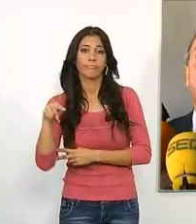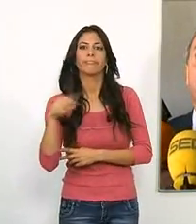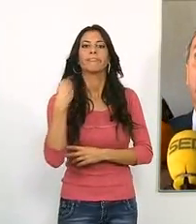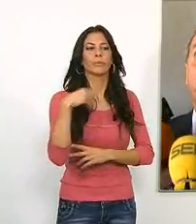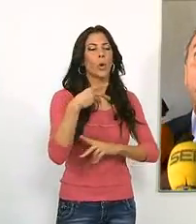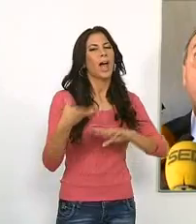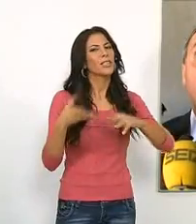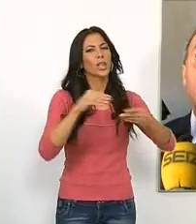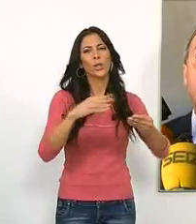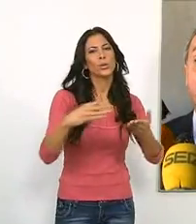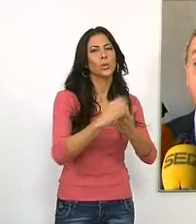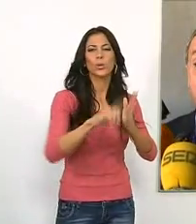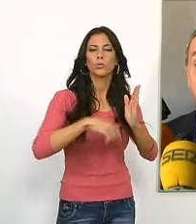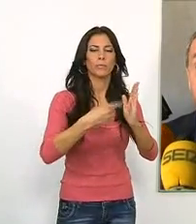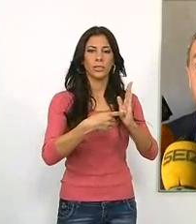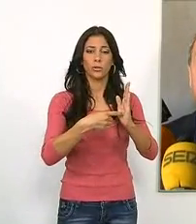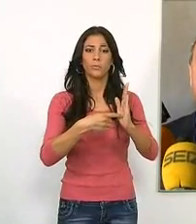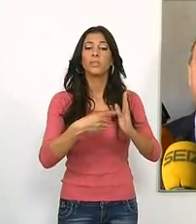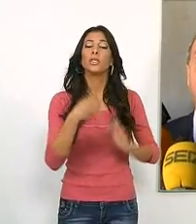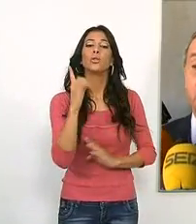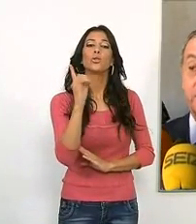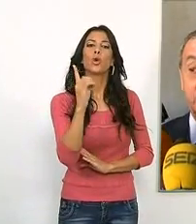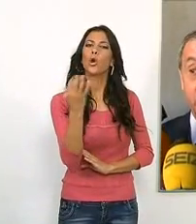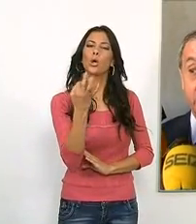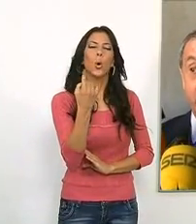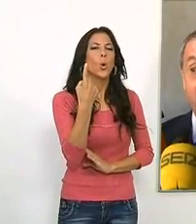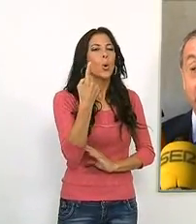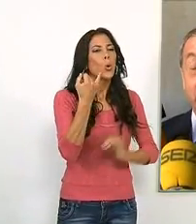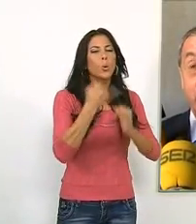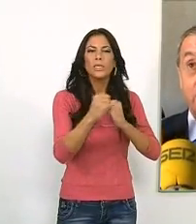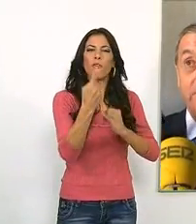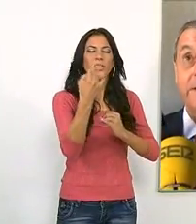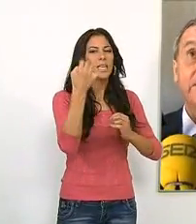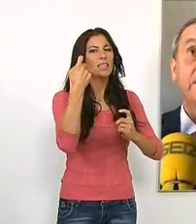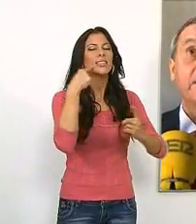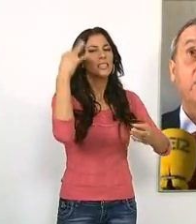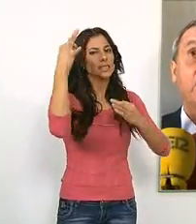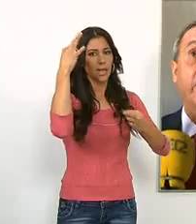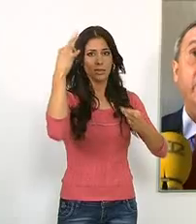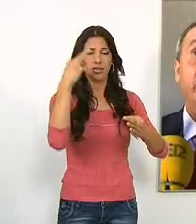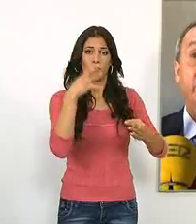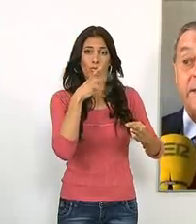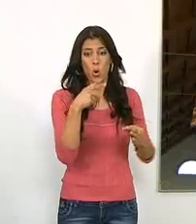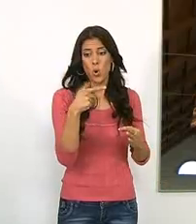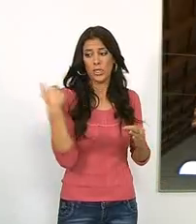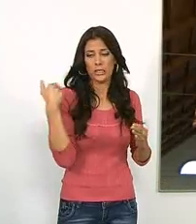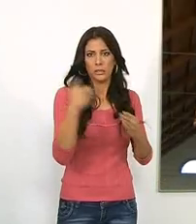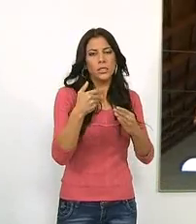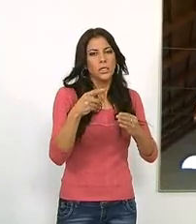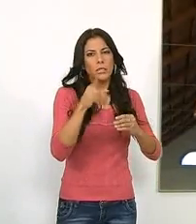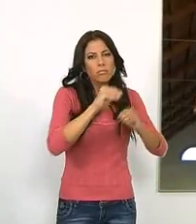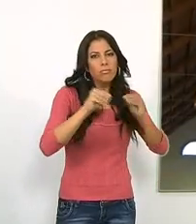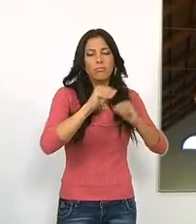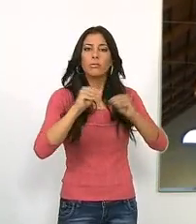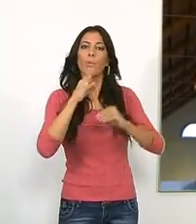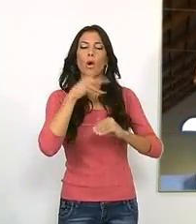cuales se han adaptado y rehabilitado integramente solamente le queda un último arreglo que en estos últimos tiempos se está